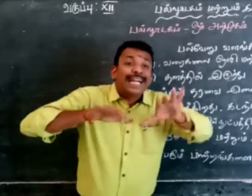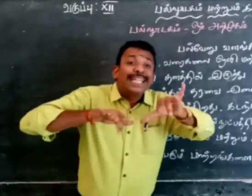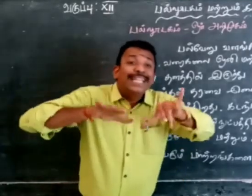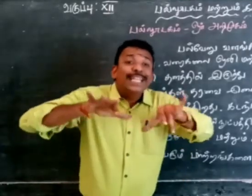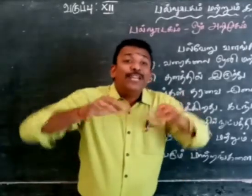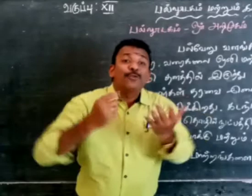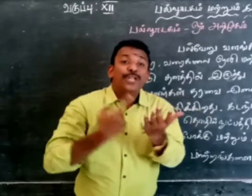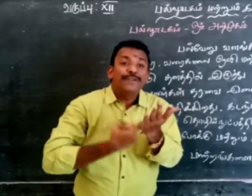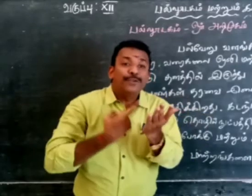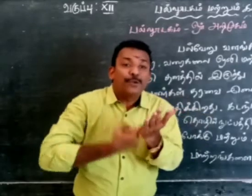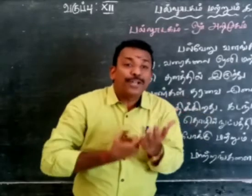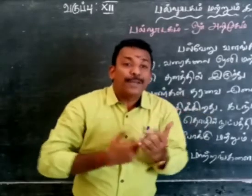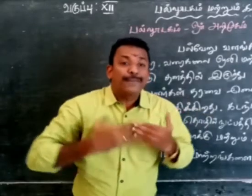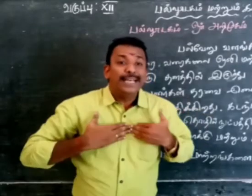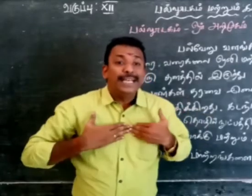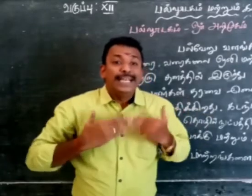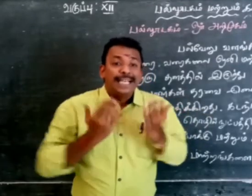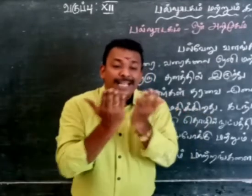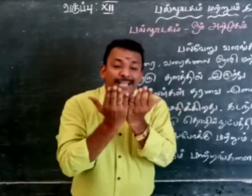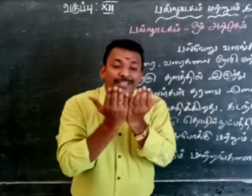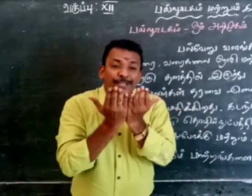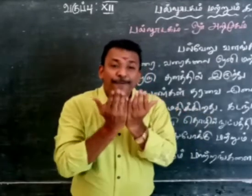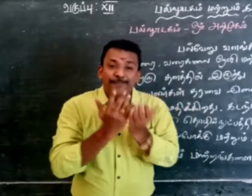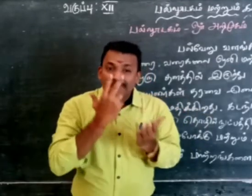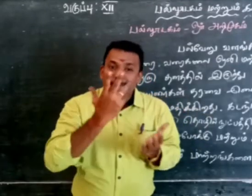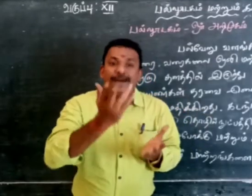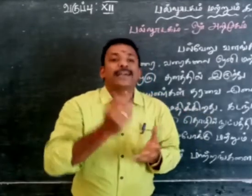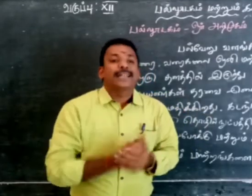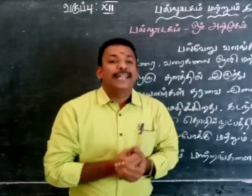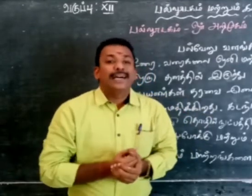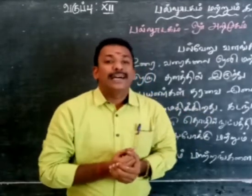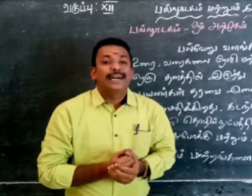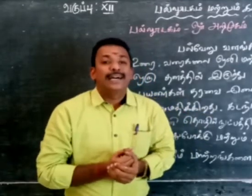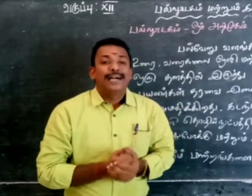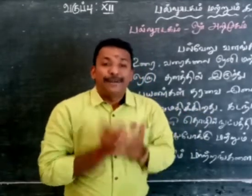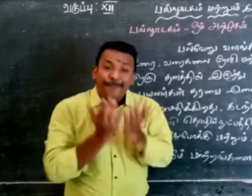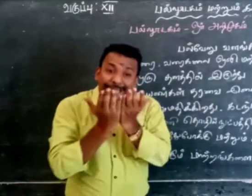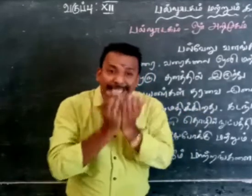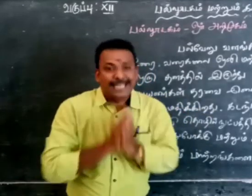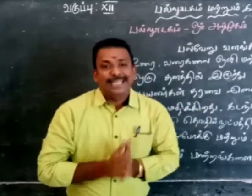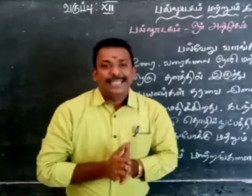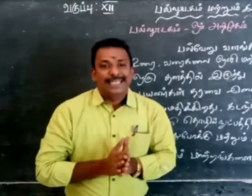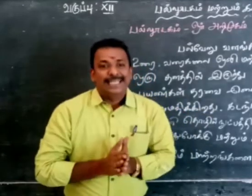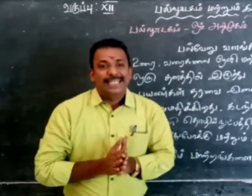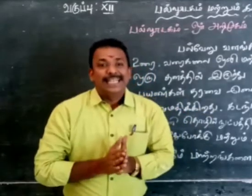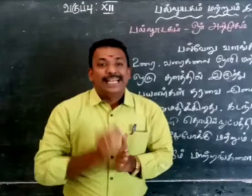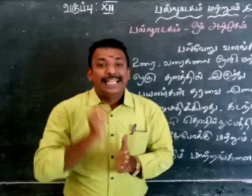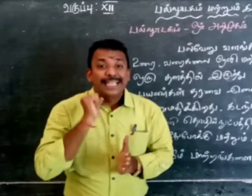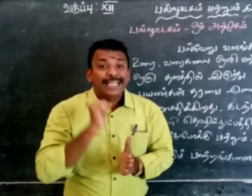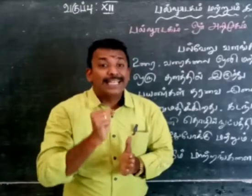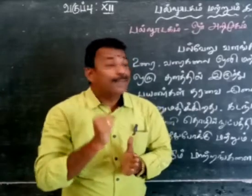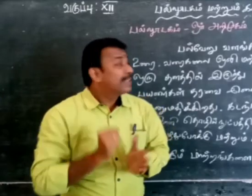கணினி உதவியோடு நம்ம எல்லாத்தையும் பார்க்கலாம், படிக்கலாம். அதுக்கு என்ன